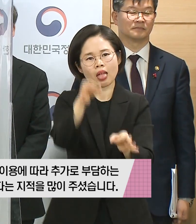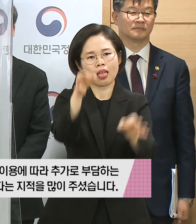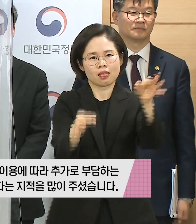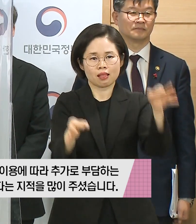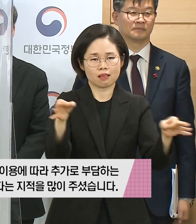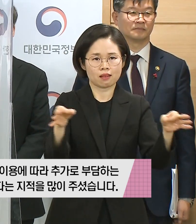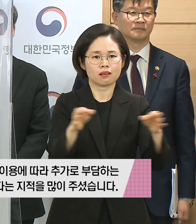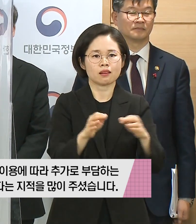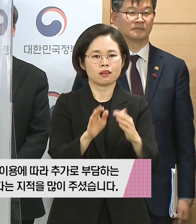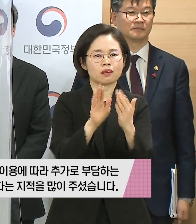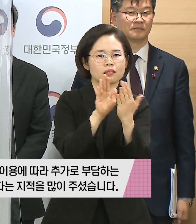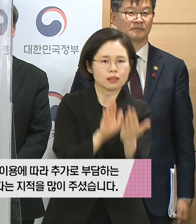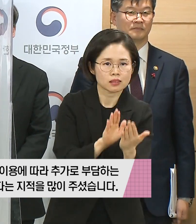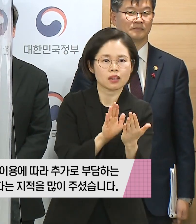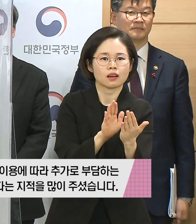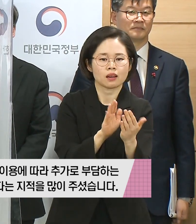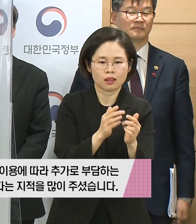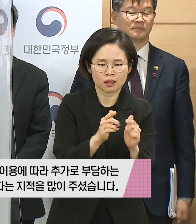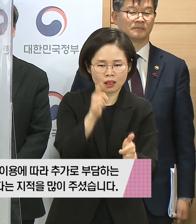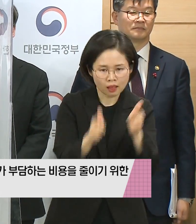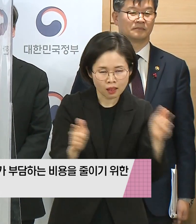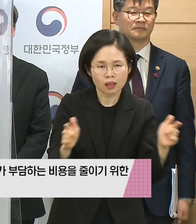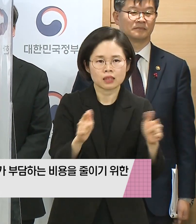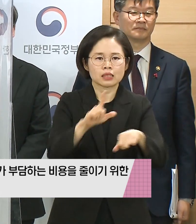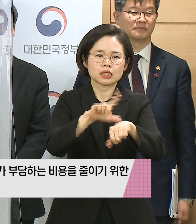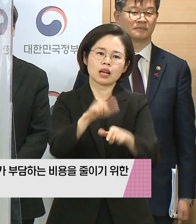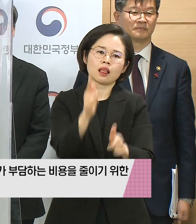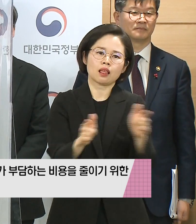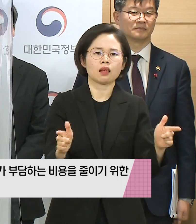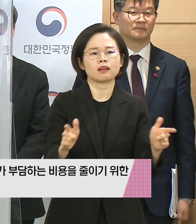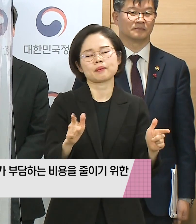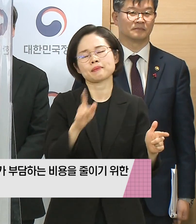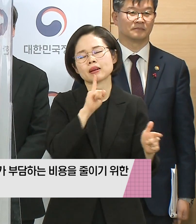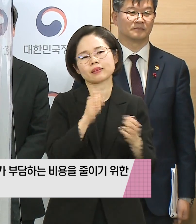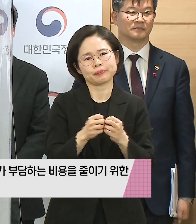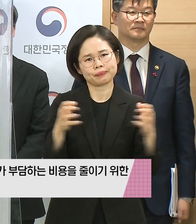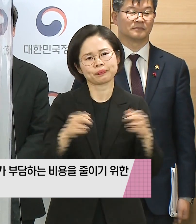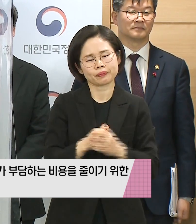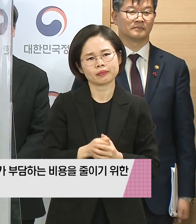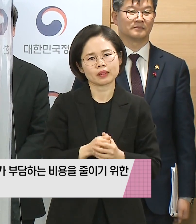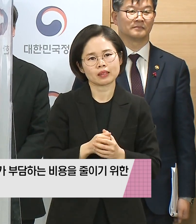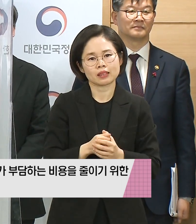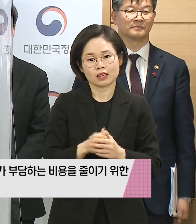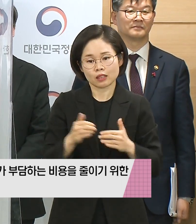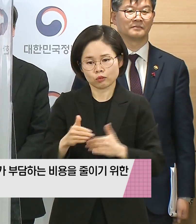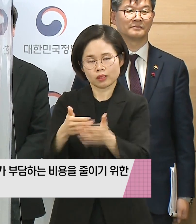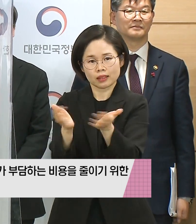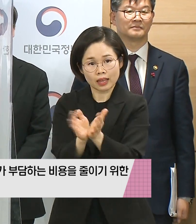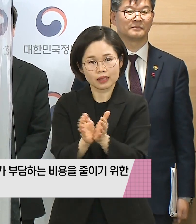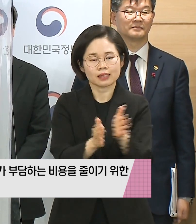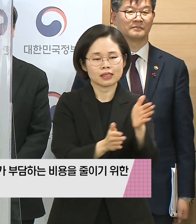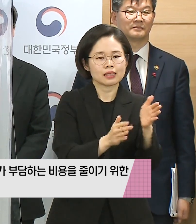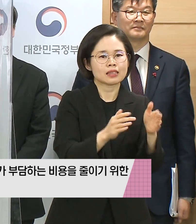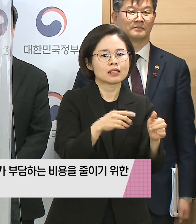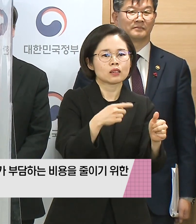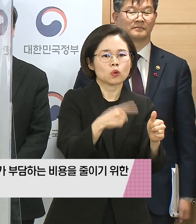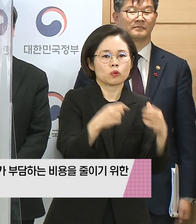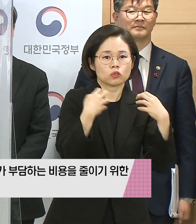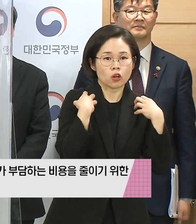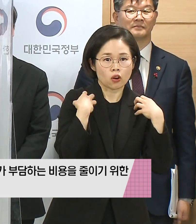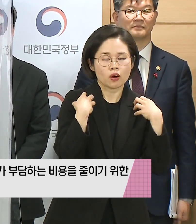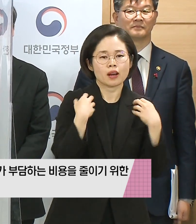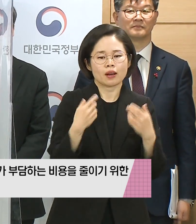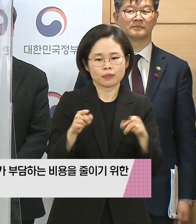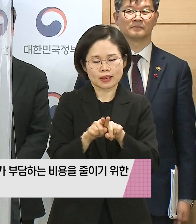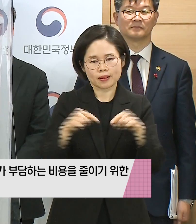대상과 시간도 다르다는 지적을 많이 주셨습니다. 추진단은 시도교육청과 협의하여 학부모가